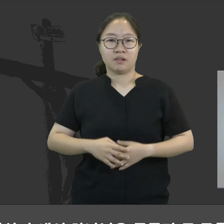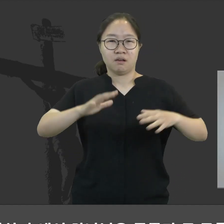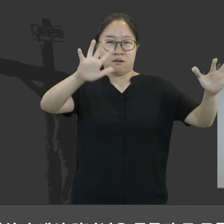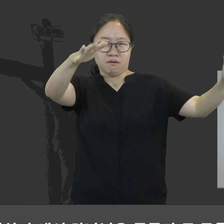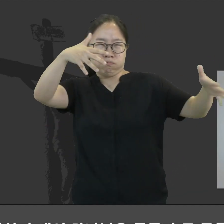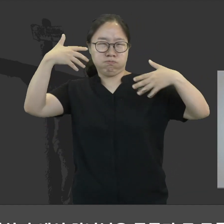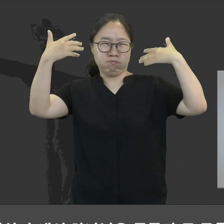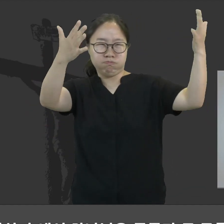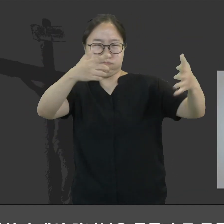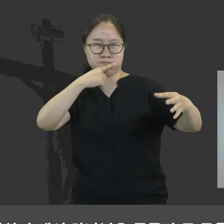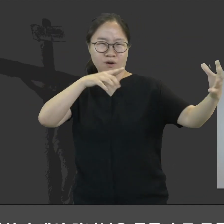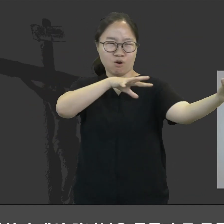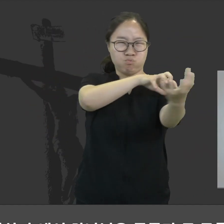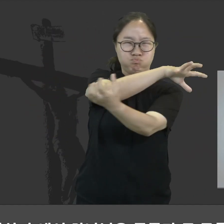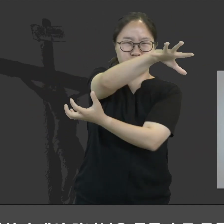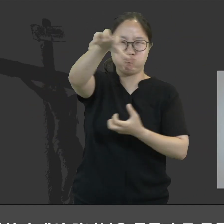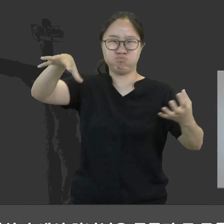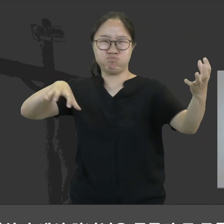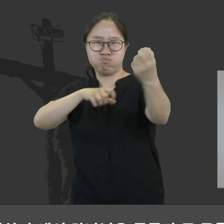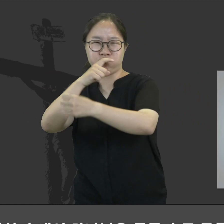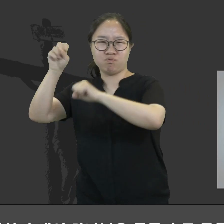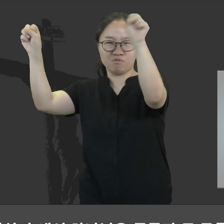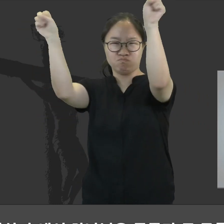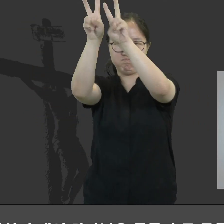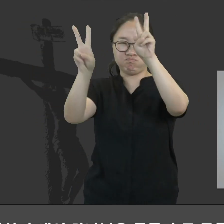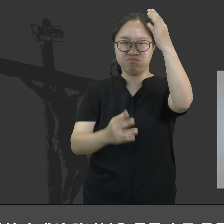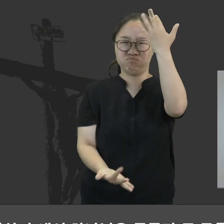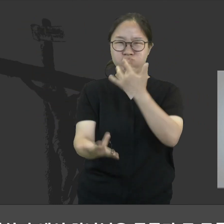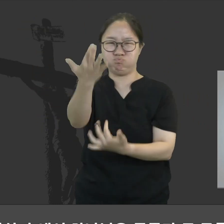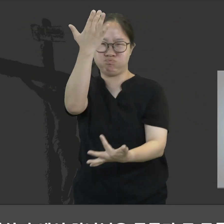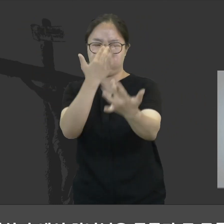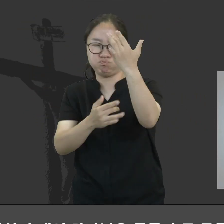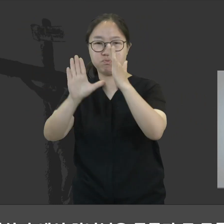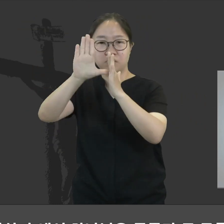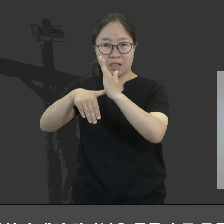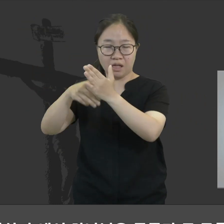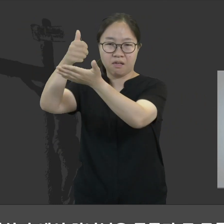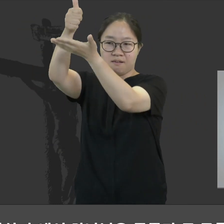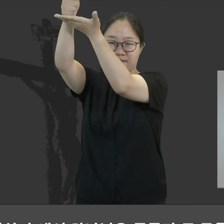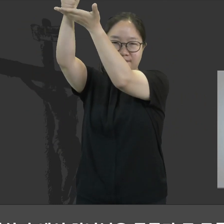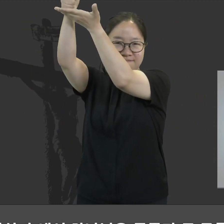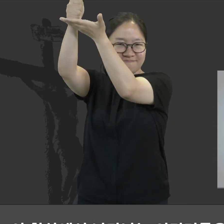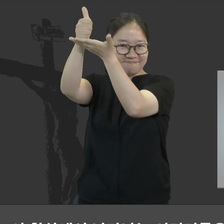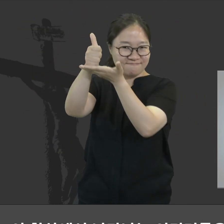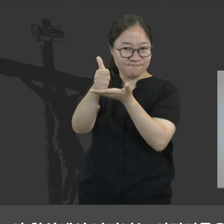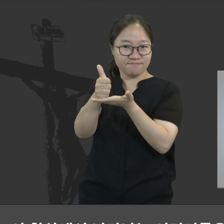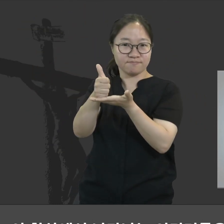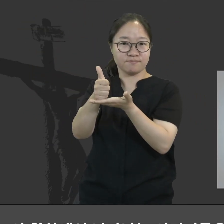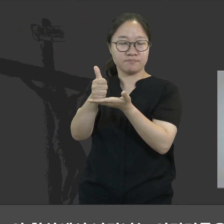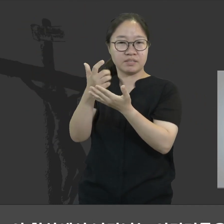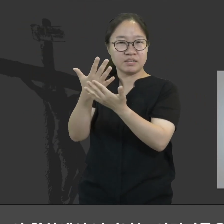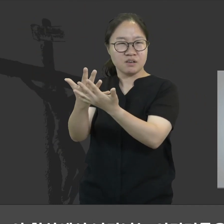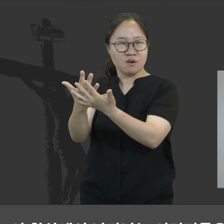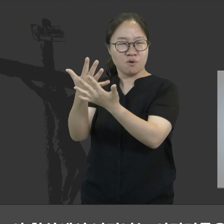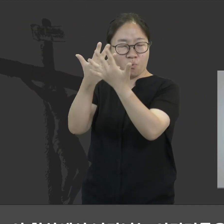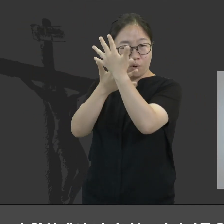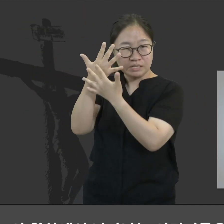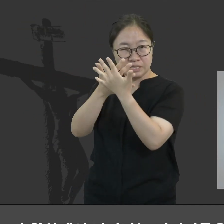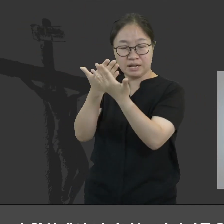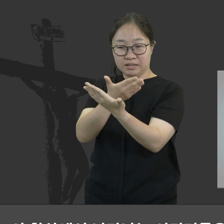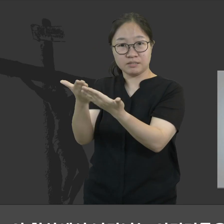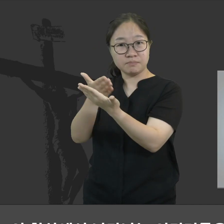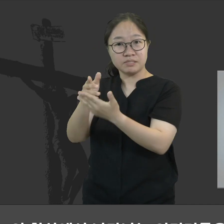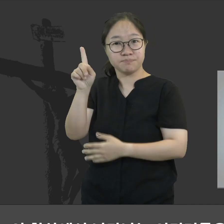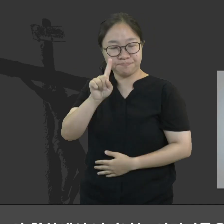환상 속에서 하나님은 폭풍과 큰 구름, 불과 번개 가운데 임하십니다. 이